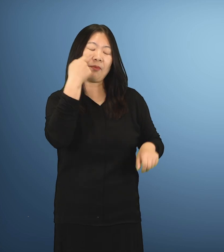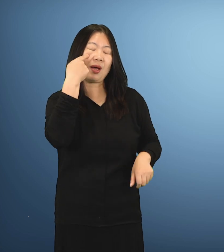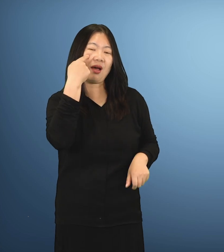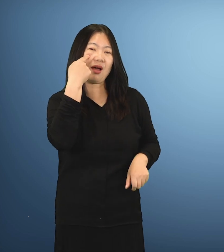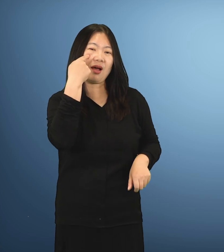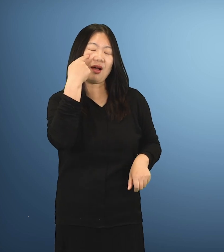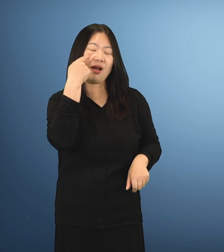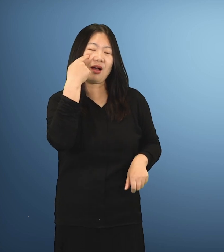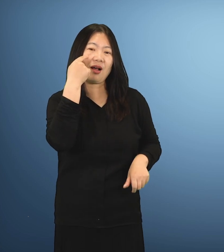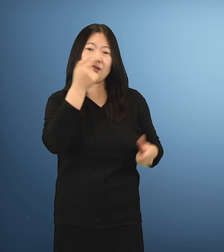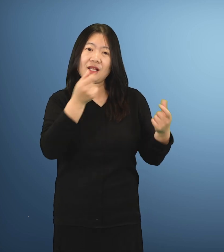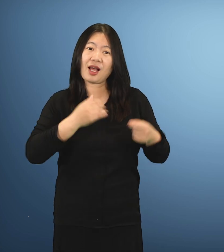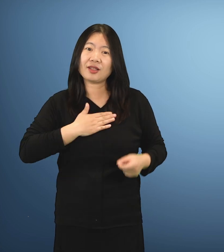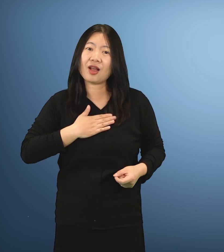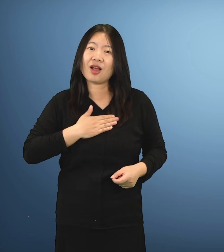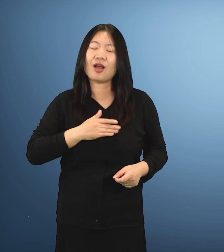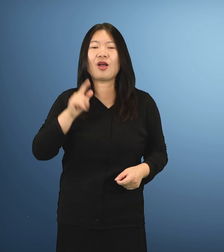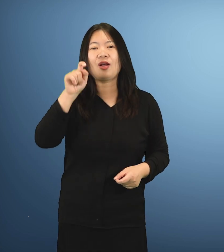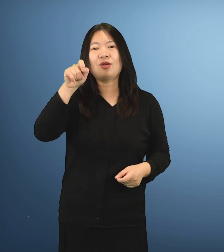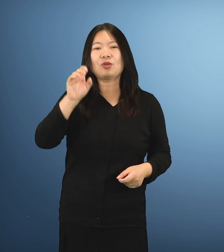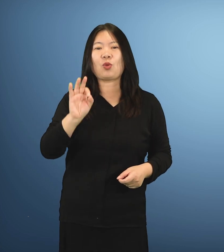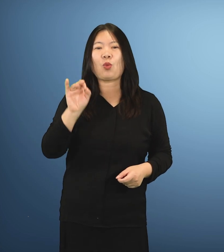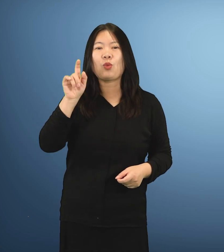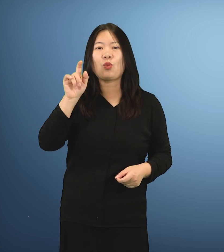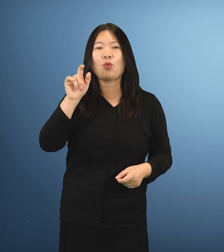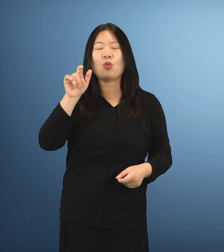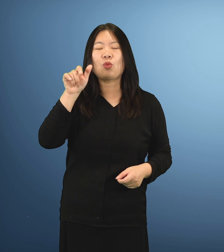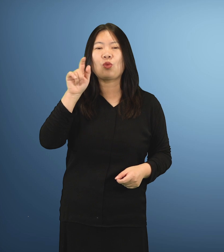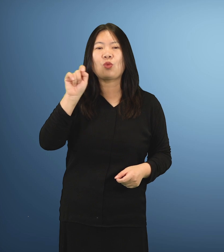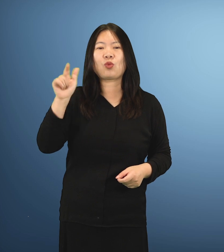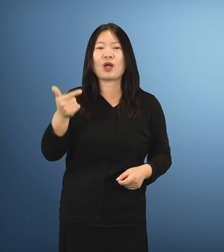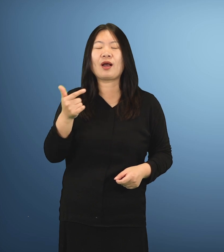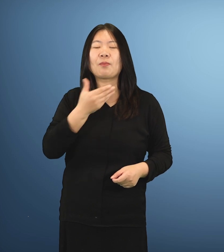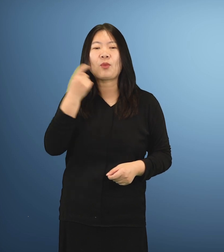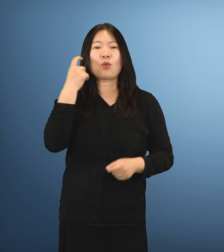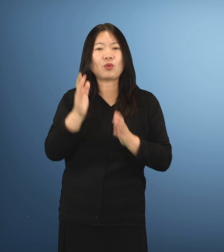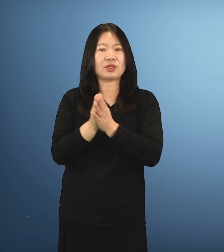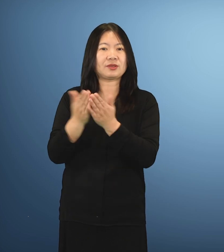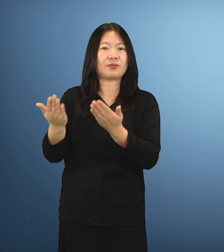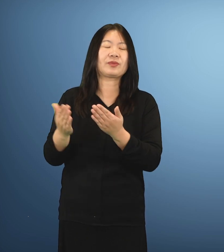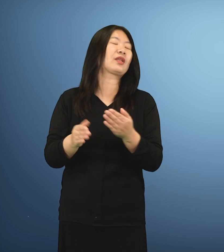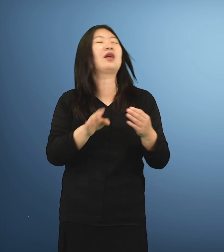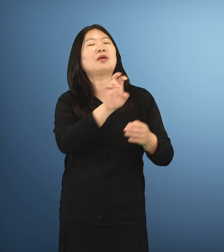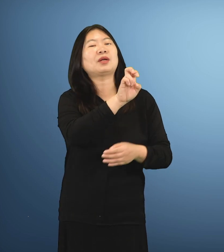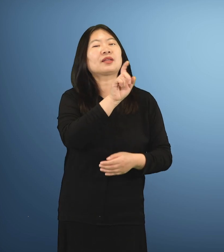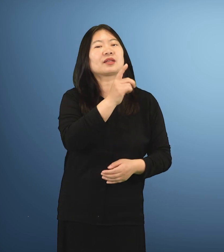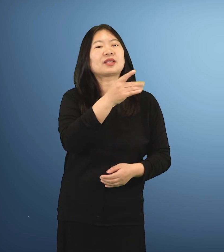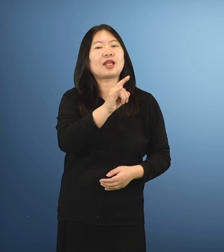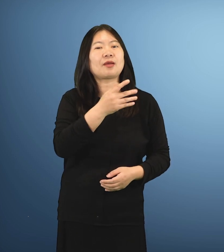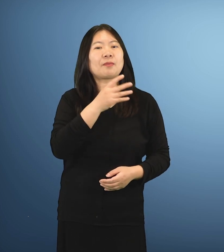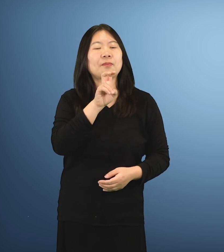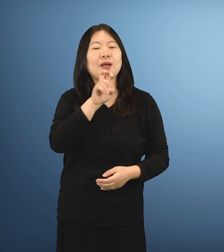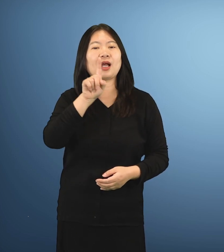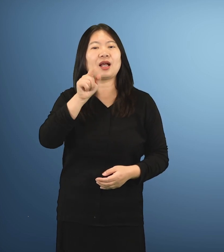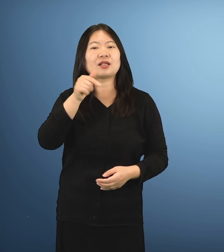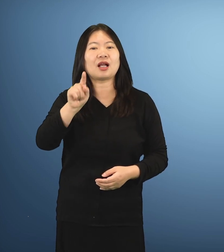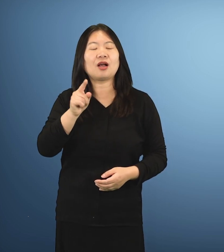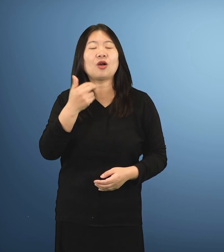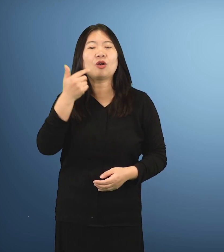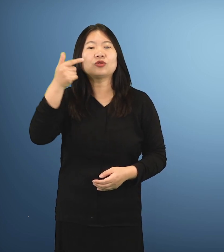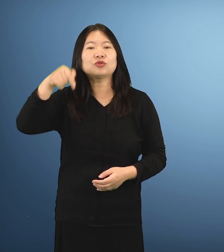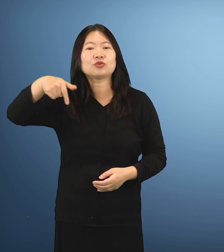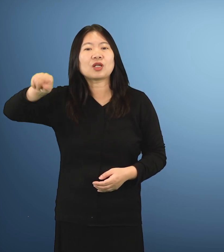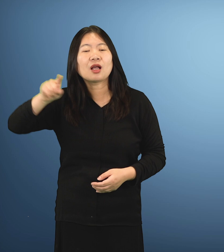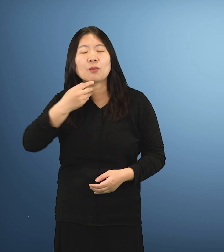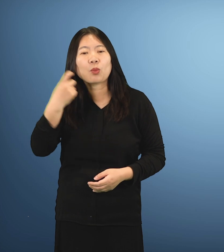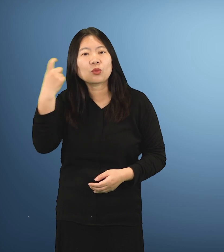뭐 기초니까 다 알겠죠? 공간복음이라고 해요. 마태, 마가, 누가복음은 공간복음이라고